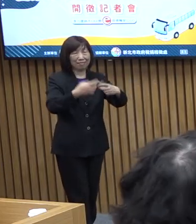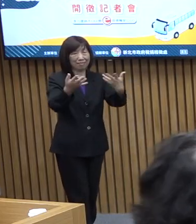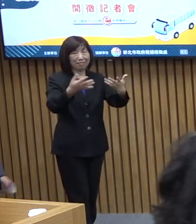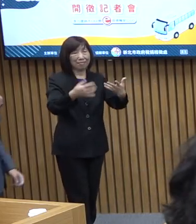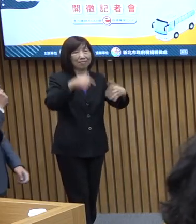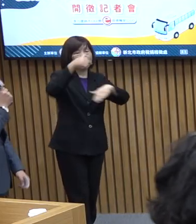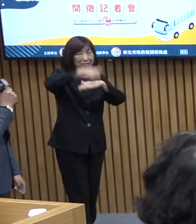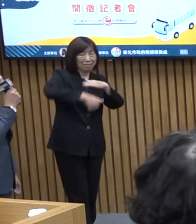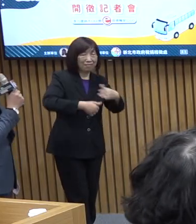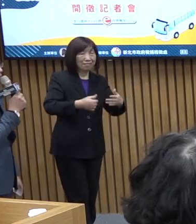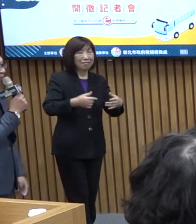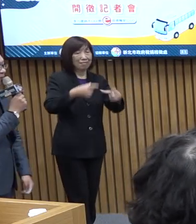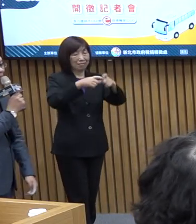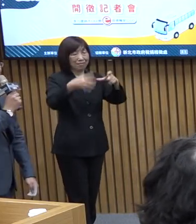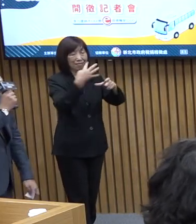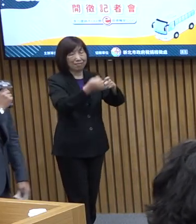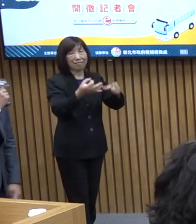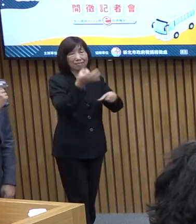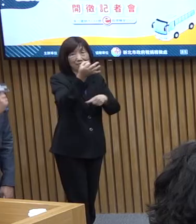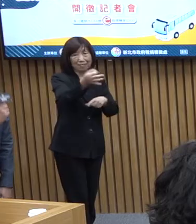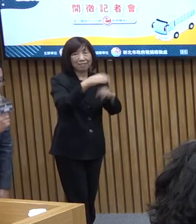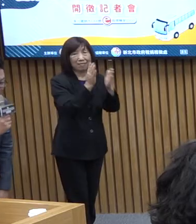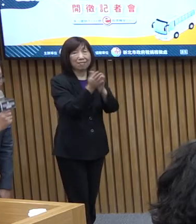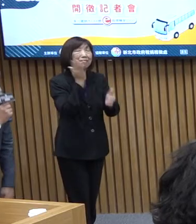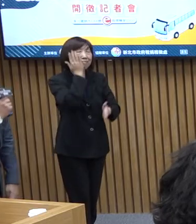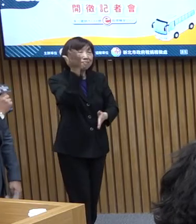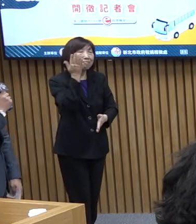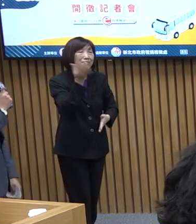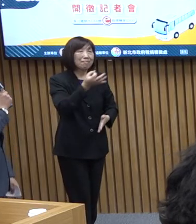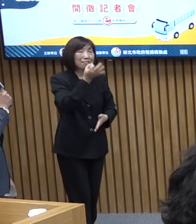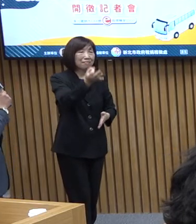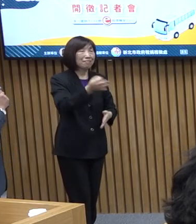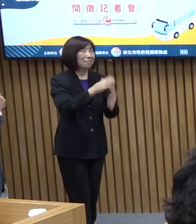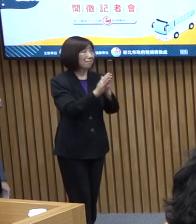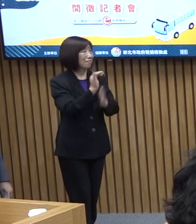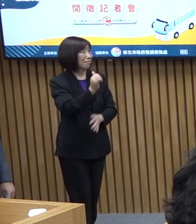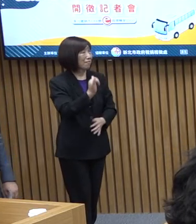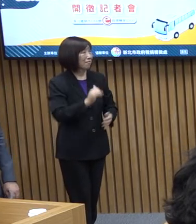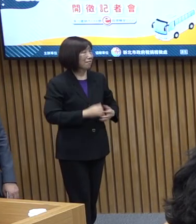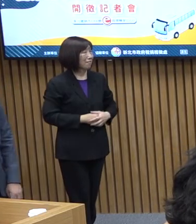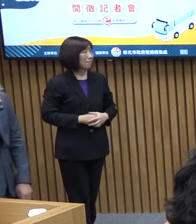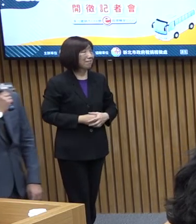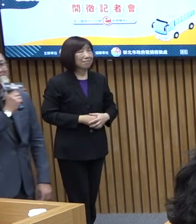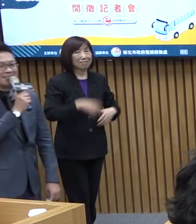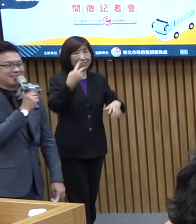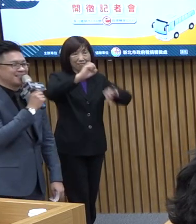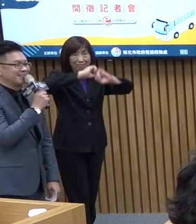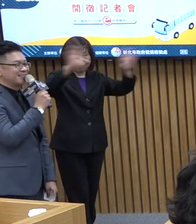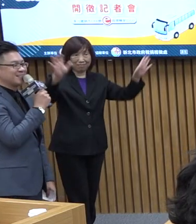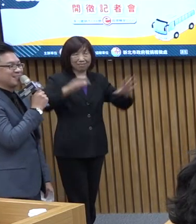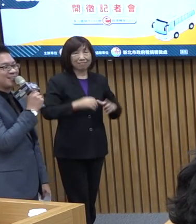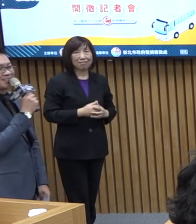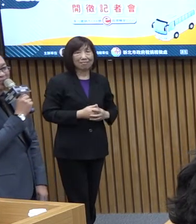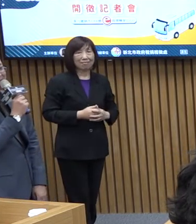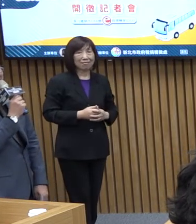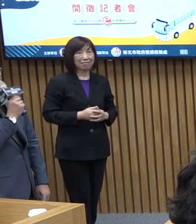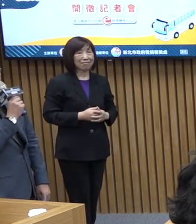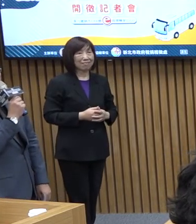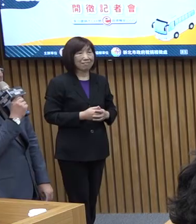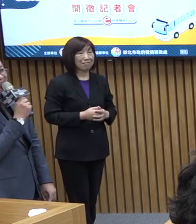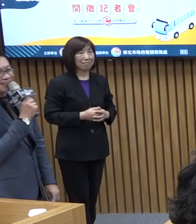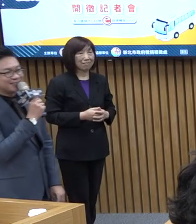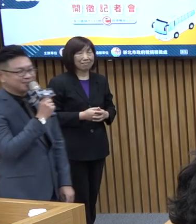辆下期使用牌照税能够顺利圆满，也再次的提醒所有的缴